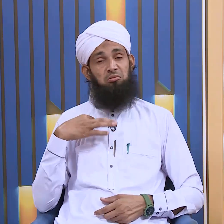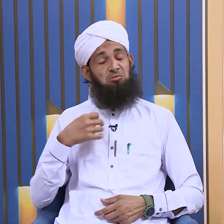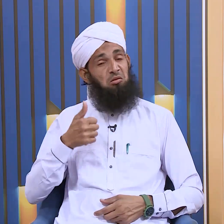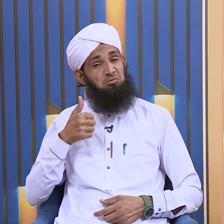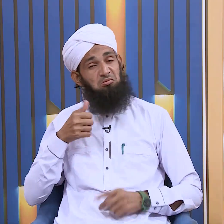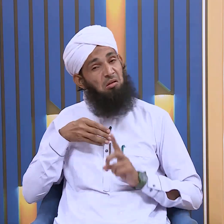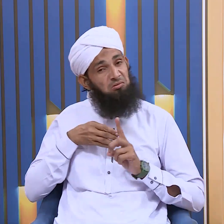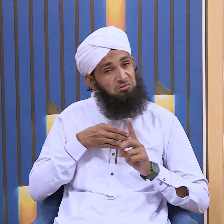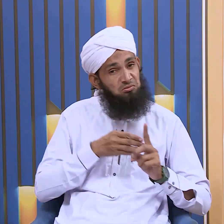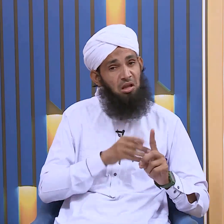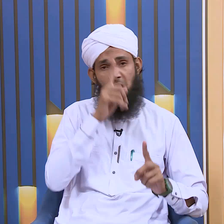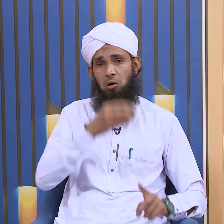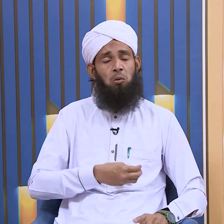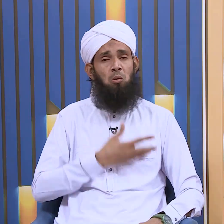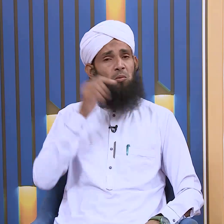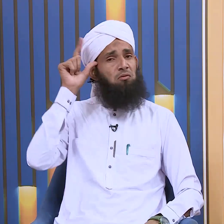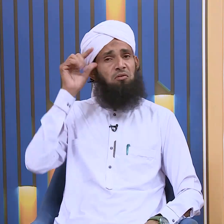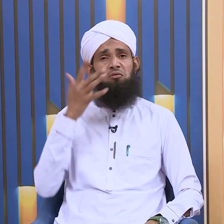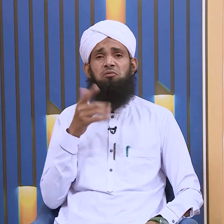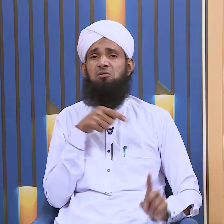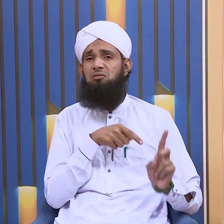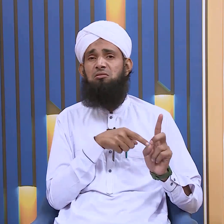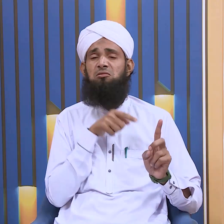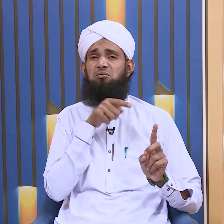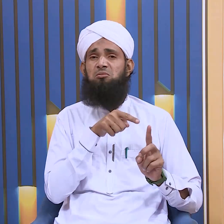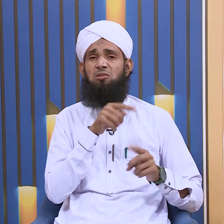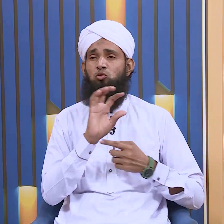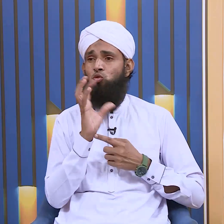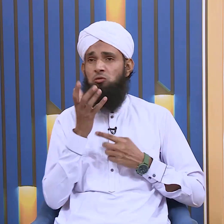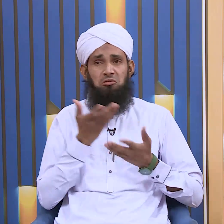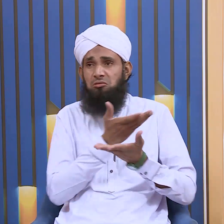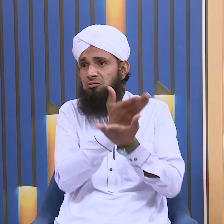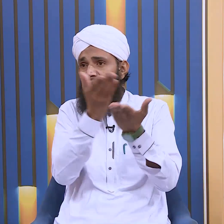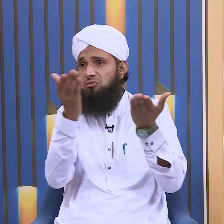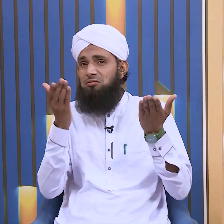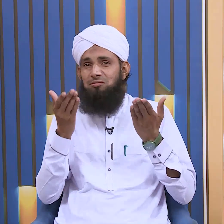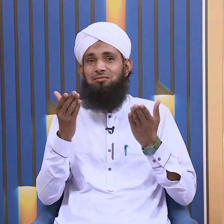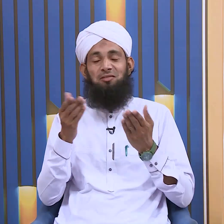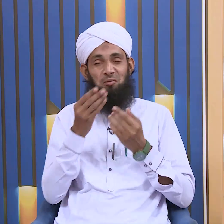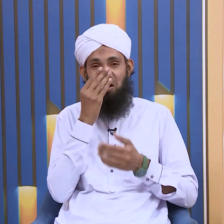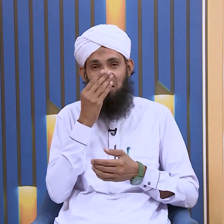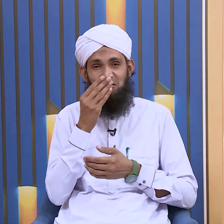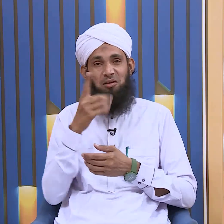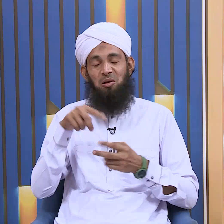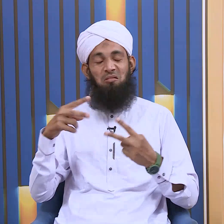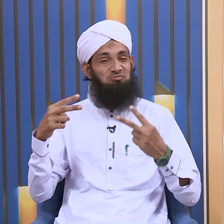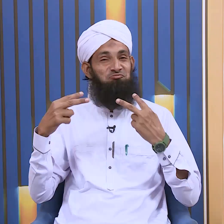اللہ پاک کو راضی کرنے کے لیے وہ اعمال نہ کرے، بلکہ بندوں سے تعظیم چاہنے کے لیے اپنی عزت و شہرت کے لیے کام